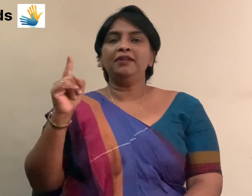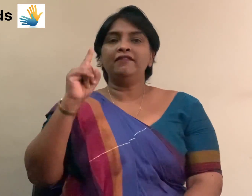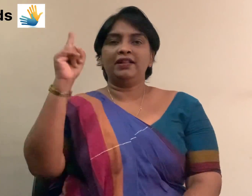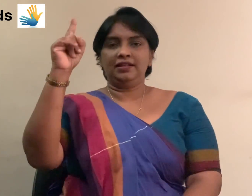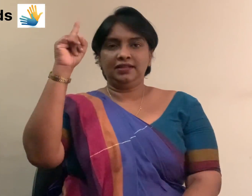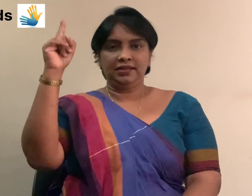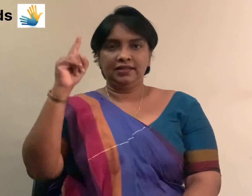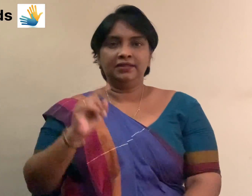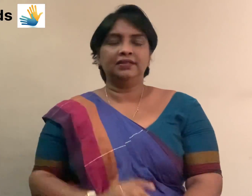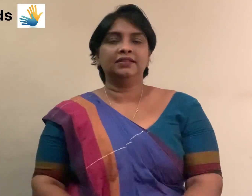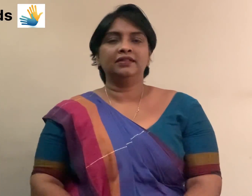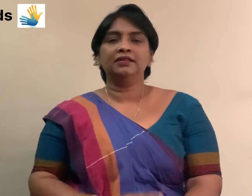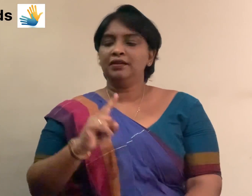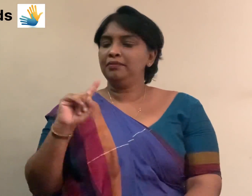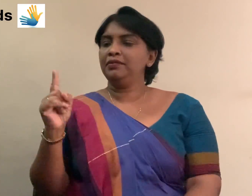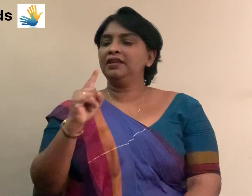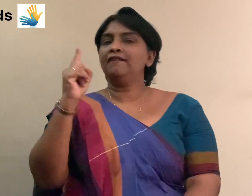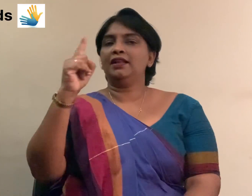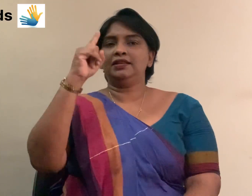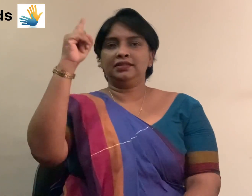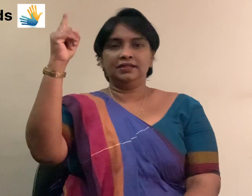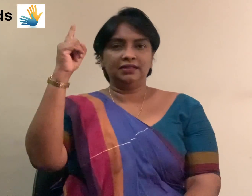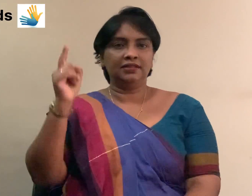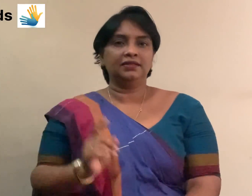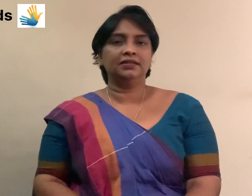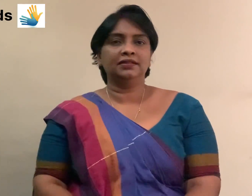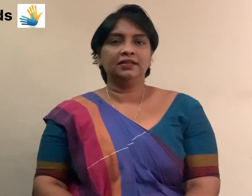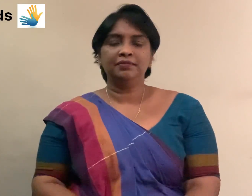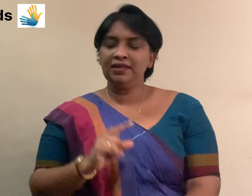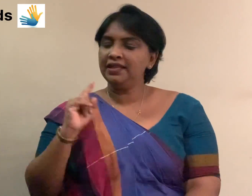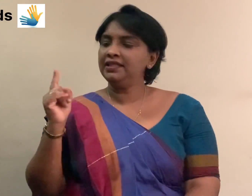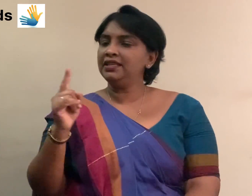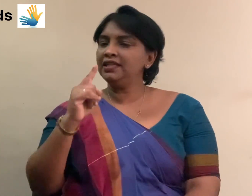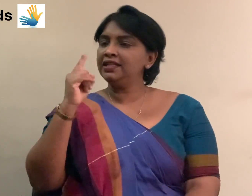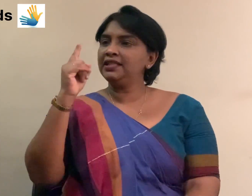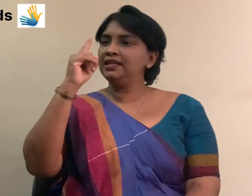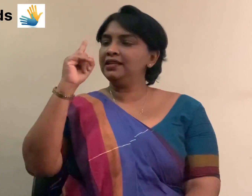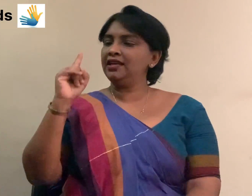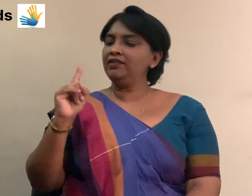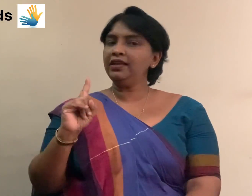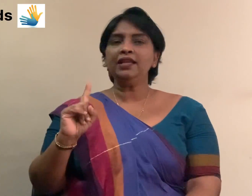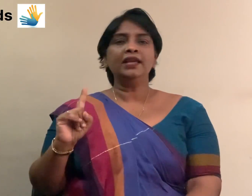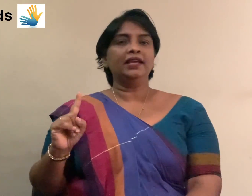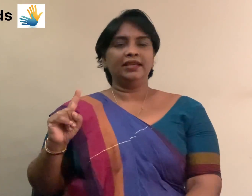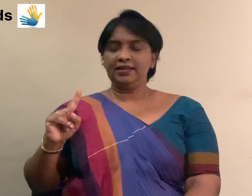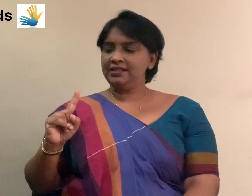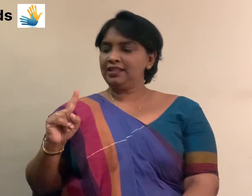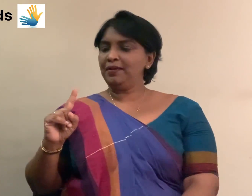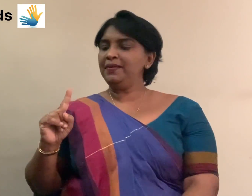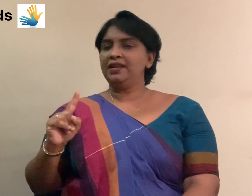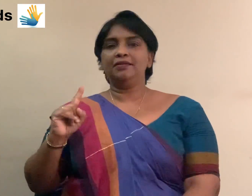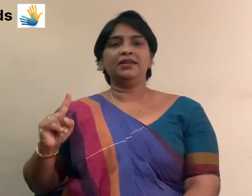වැල්. මේක වැල්. මේක තීගෙන යනවා නේ. ඒක නිසා තමයි පෙන්නේ. මේක